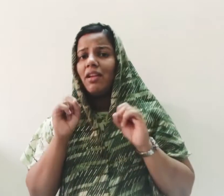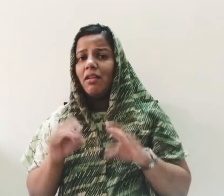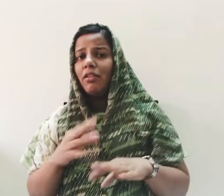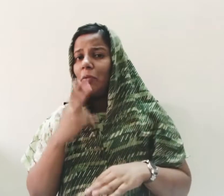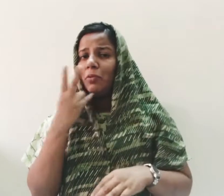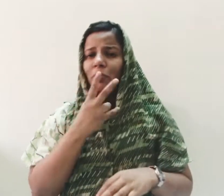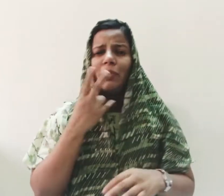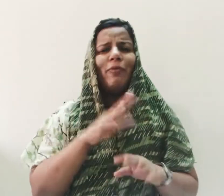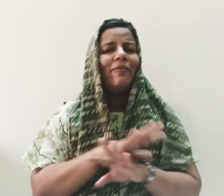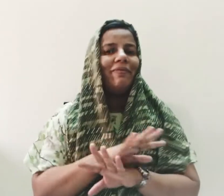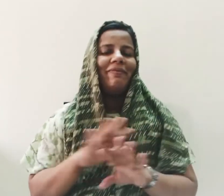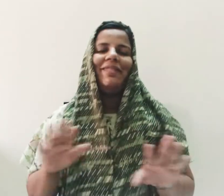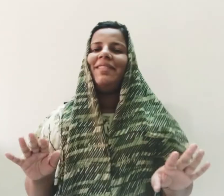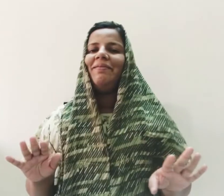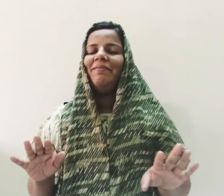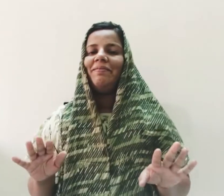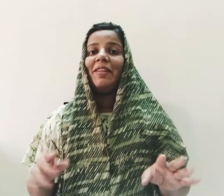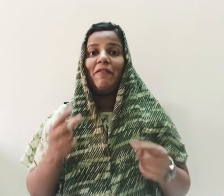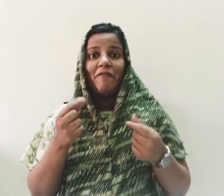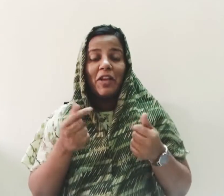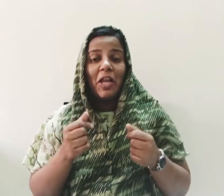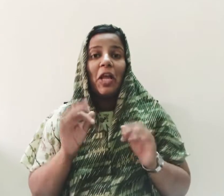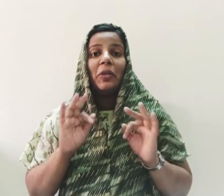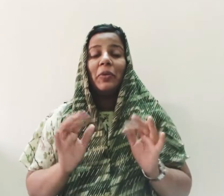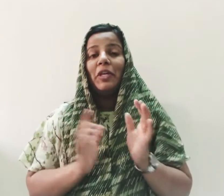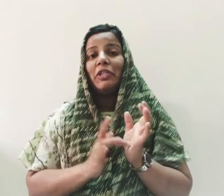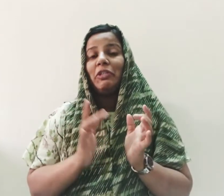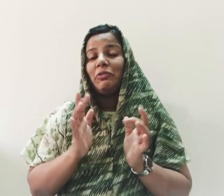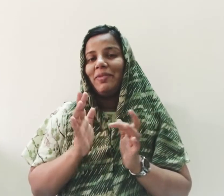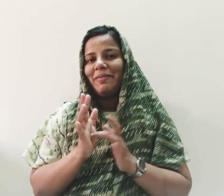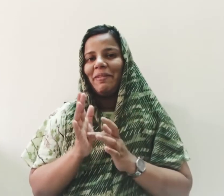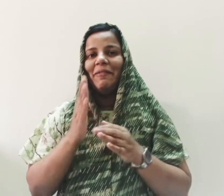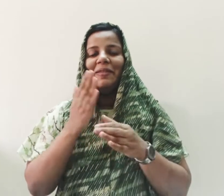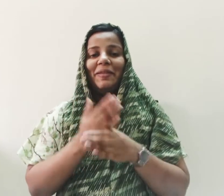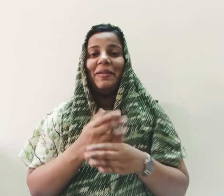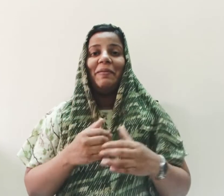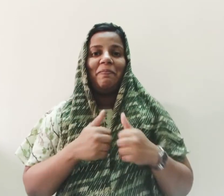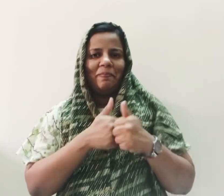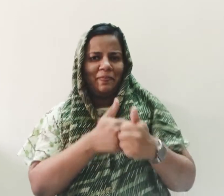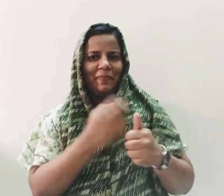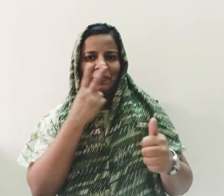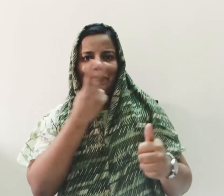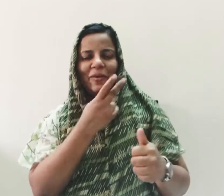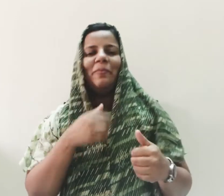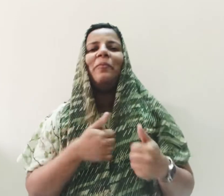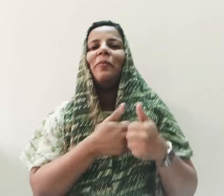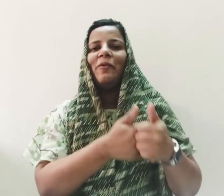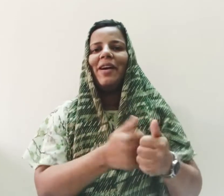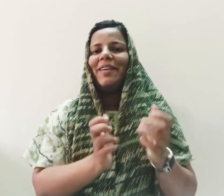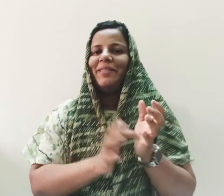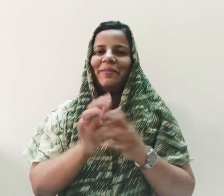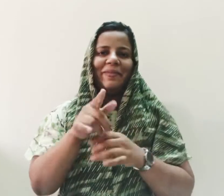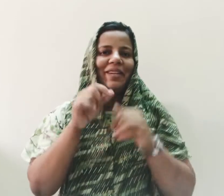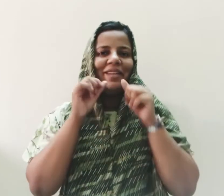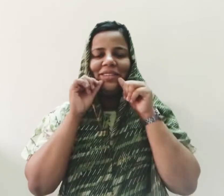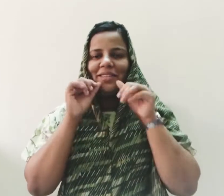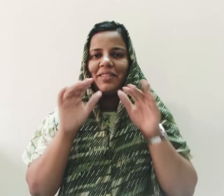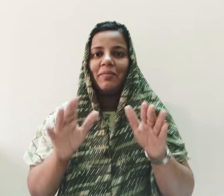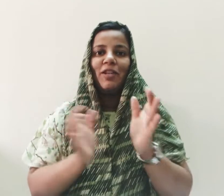വിലയില്ലാത്തതിൻ്റെ പുറകെ പോകരുത്. അമേൻ വാല്യുബിളായ ആ യേശുവിൻ്റെ പുറകെ തന്നെ പോവുക. കർത്താവ് നിങ്ങളെ അനുഗ്രഹിക്കട്ടെ.